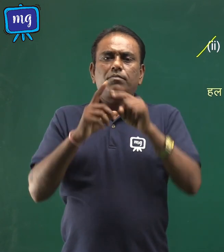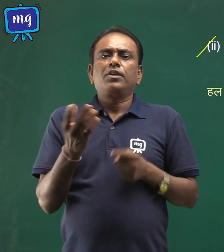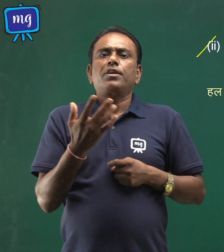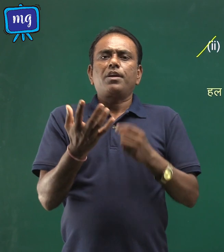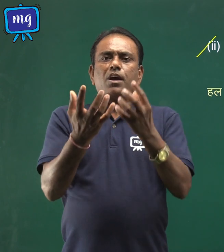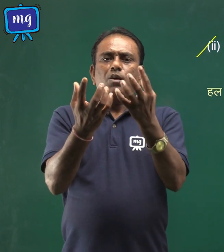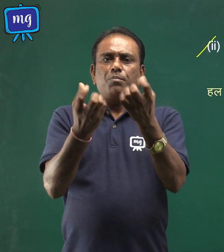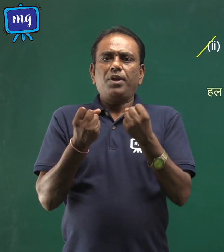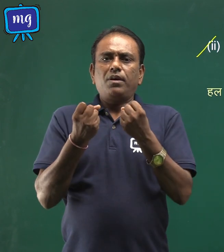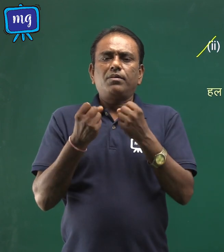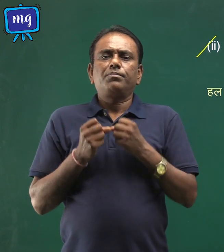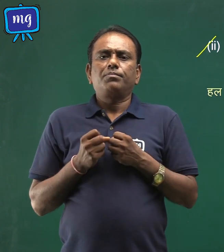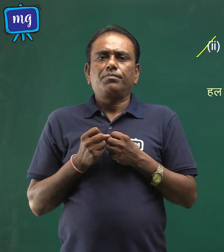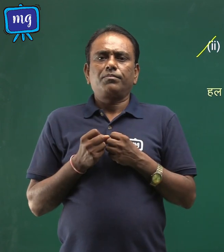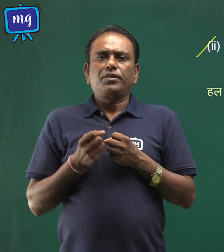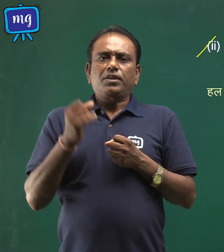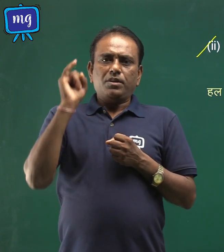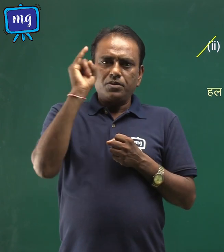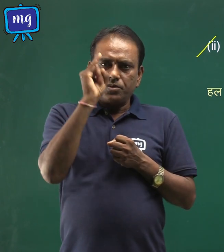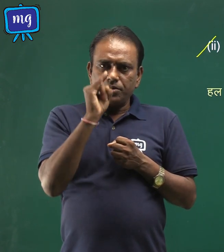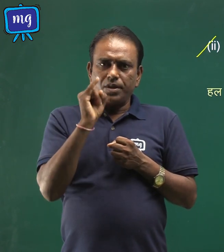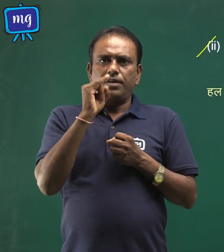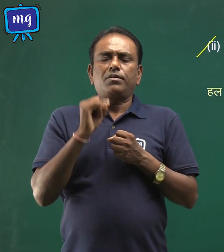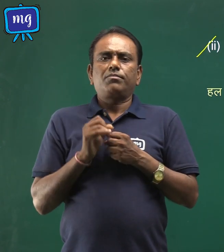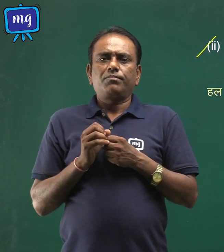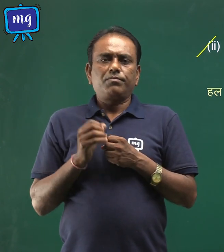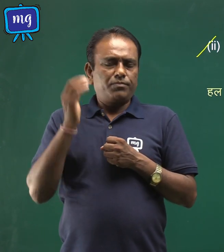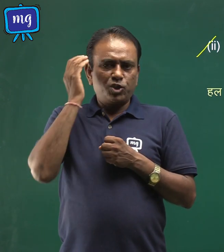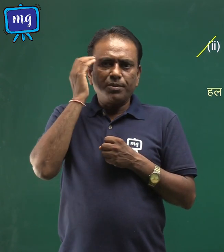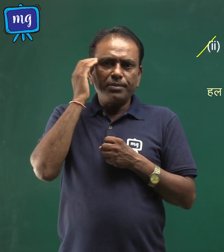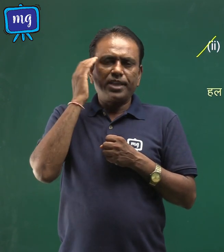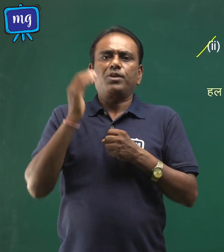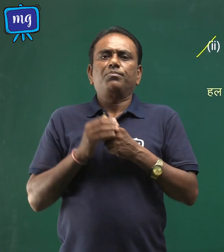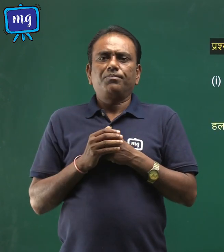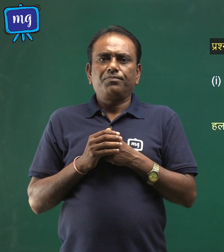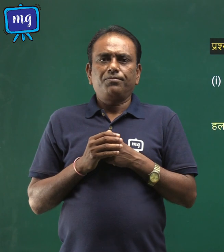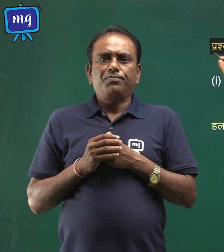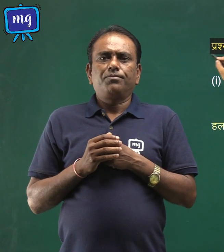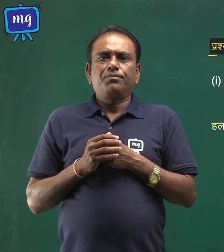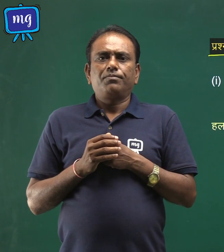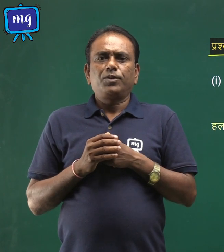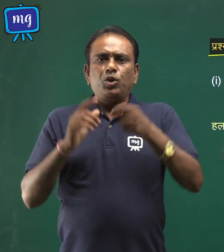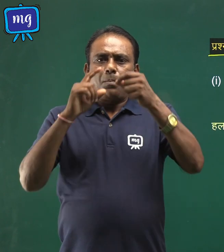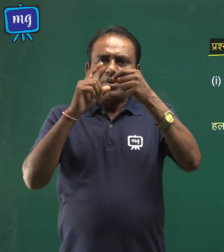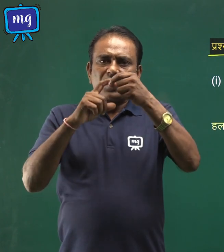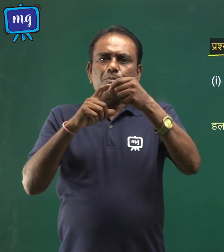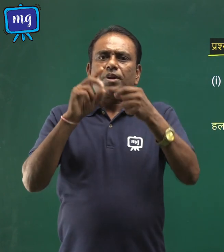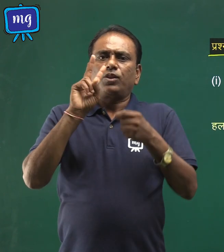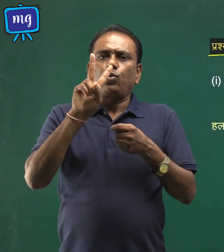क्या मिला? 6। समझ आ गया? प्रश्न नंबर 2,